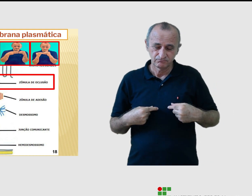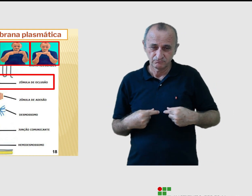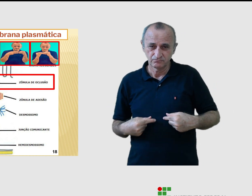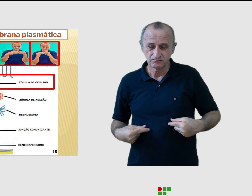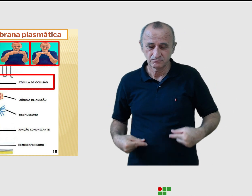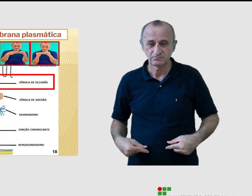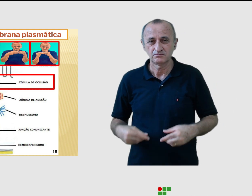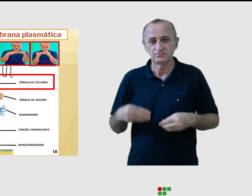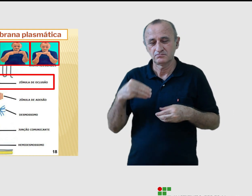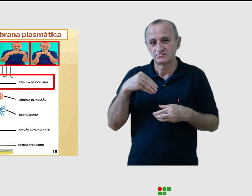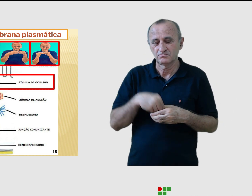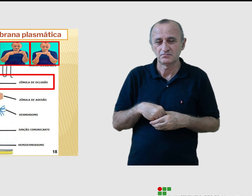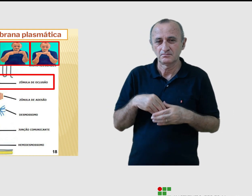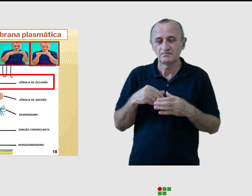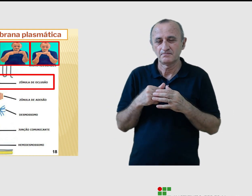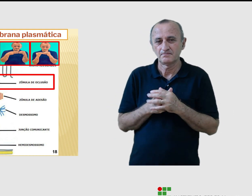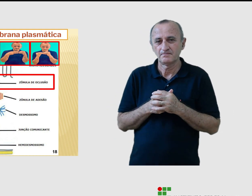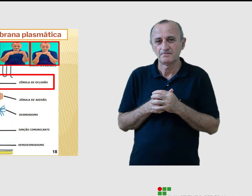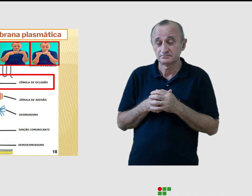intestinais.